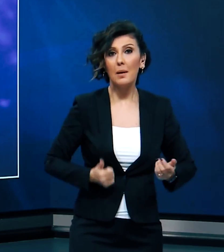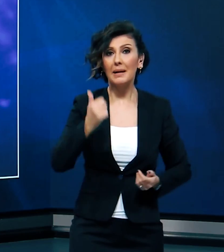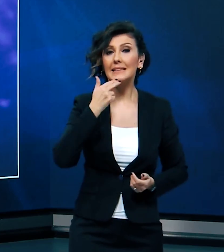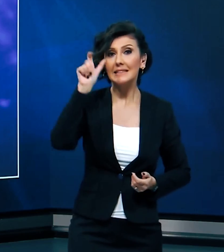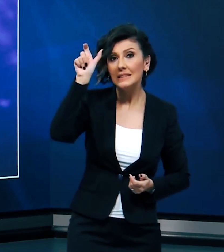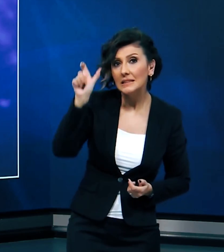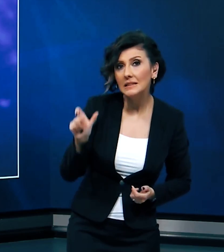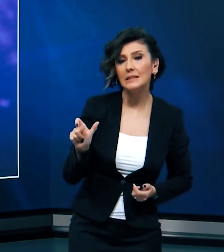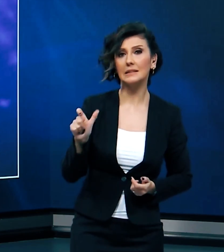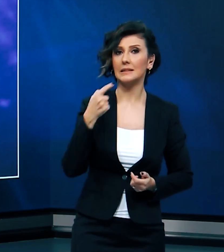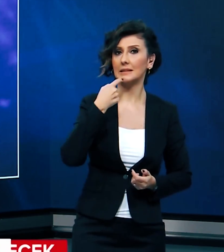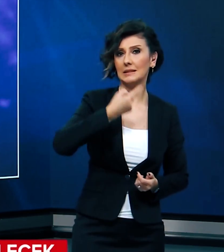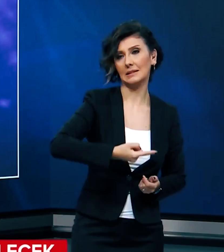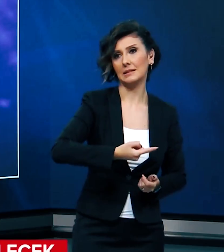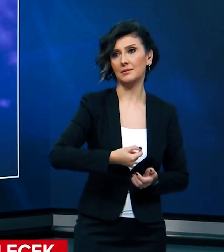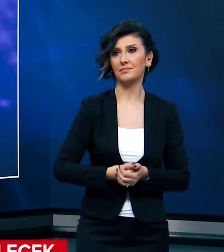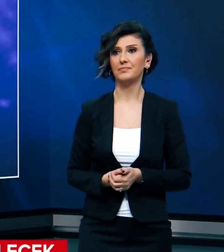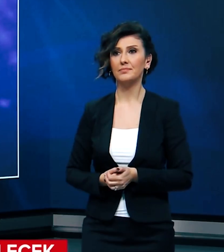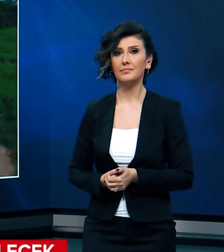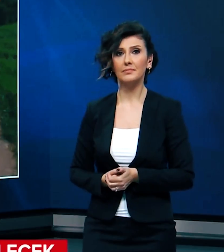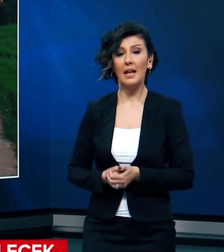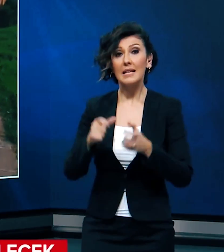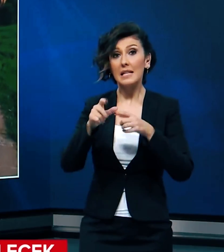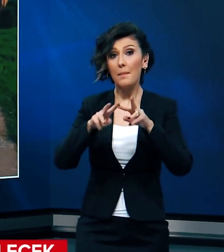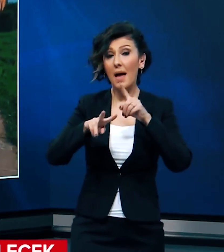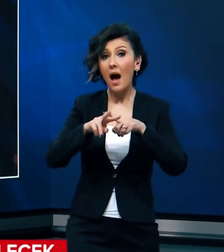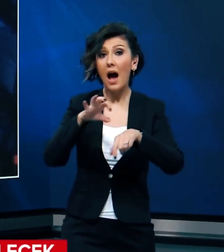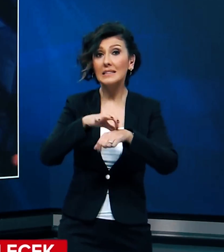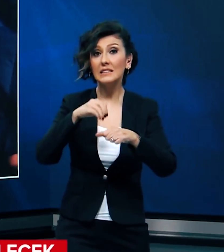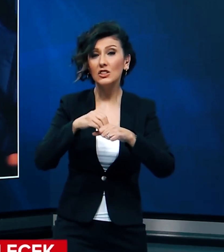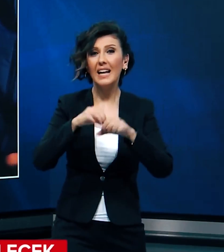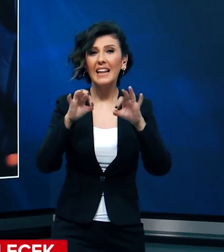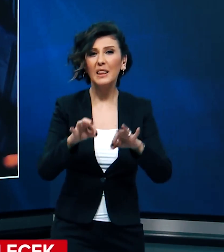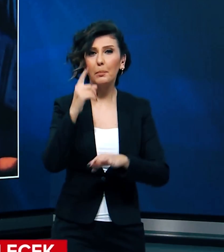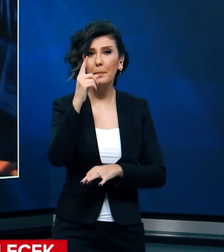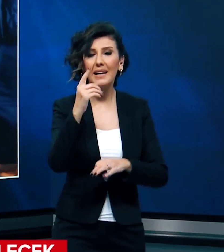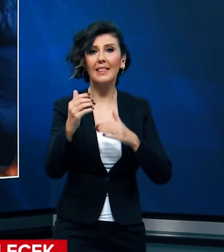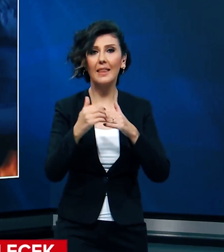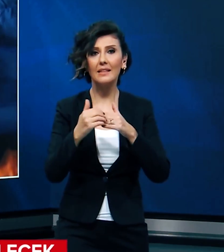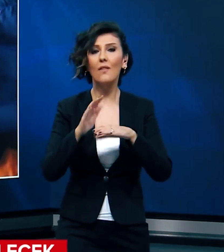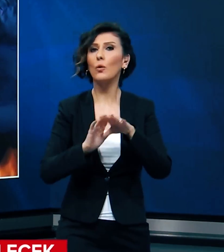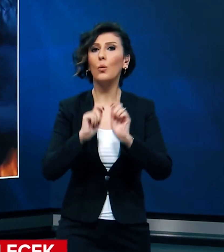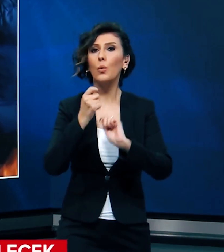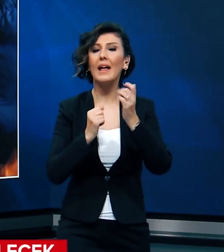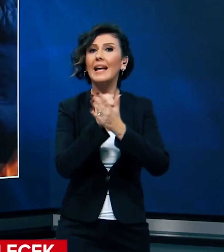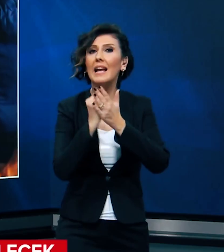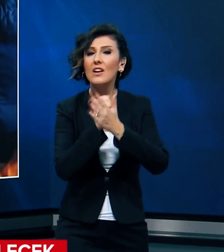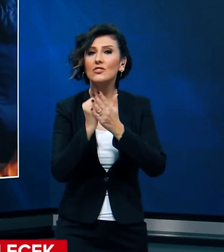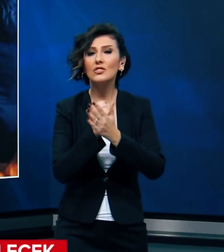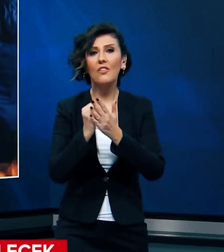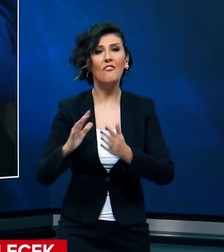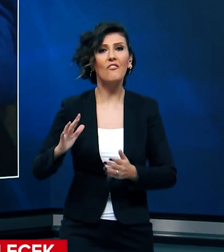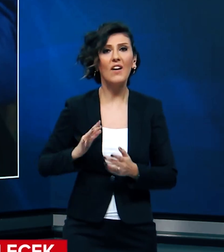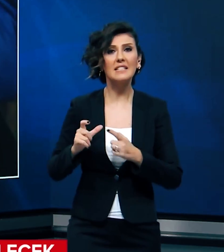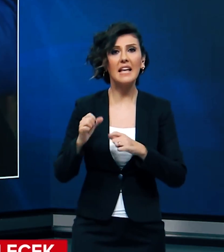Bakanı Zehra Zümrüt Selçuk'tan geldi. SMA hastaları için tip 1 tedavisinde kullanılan ilaçlar